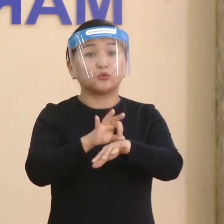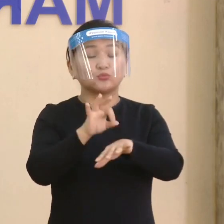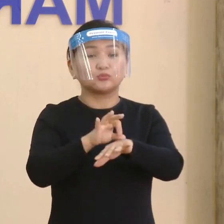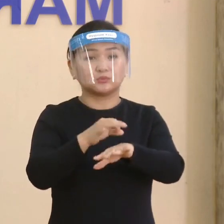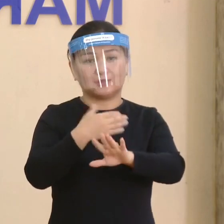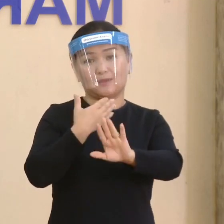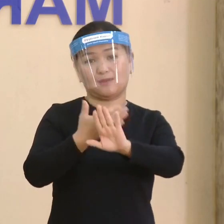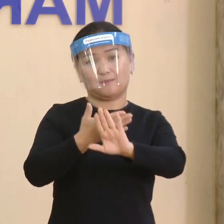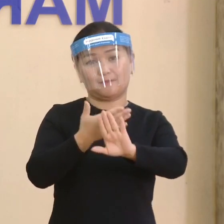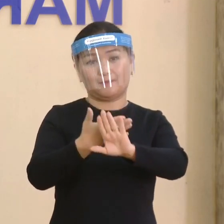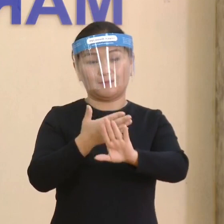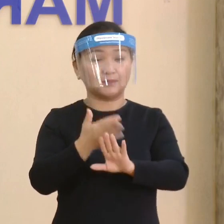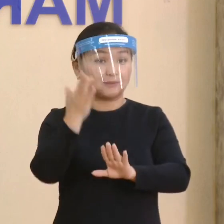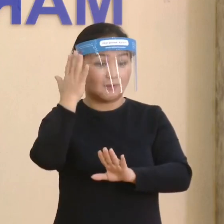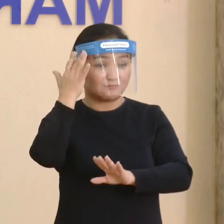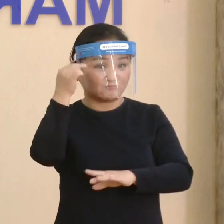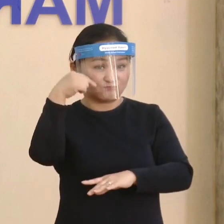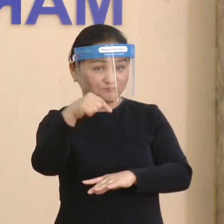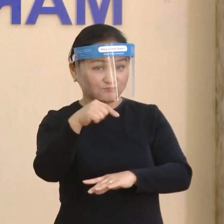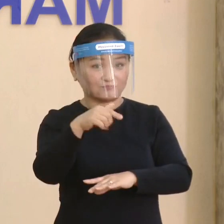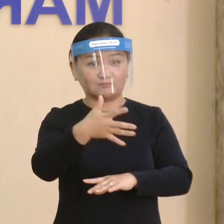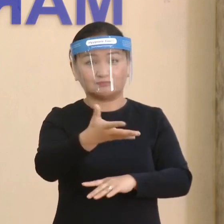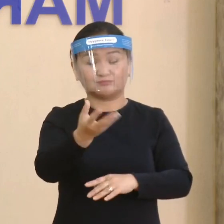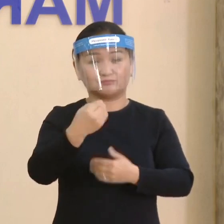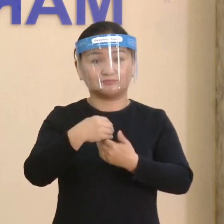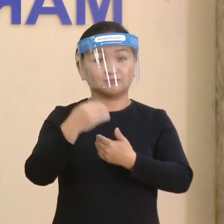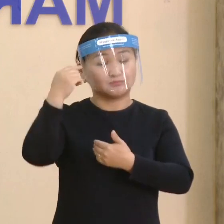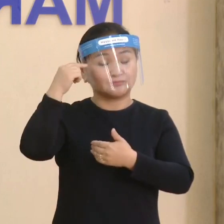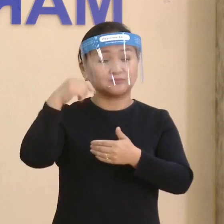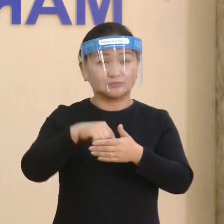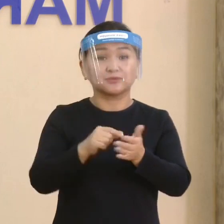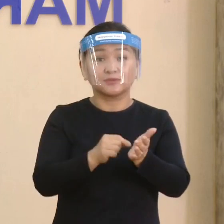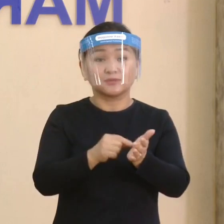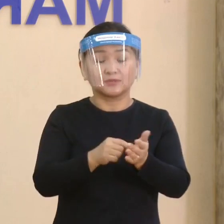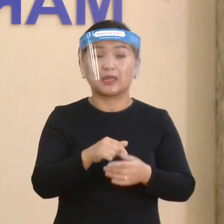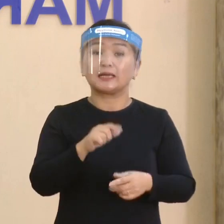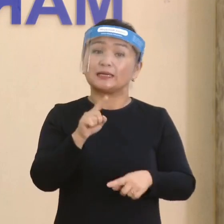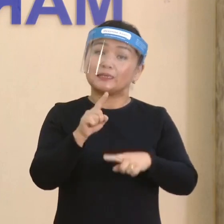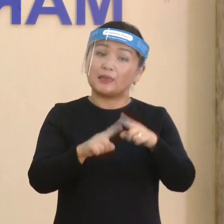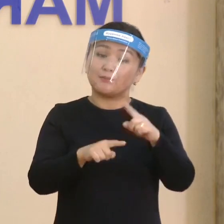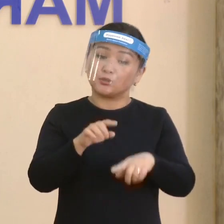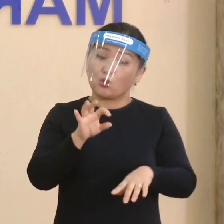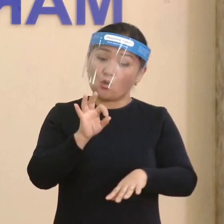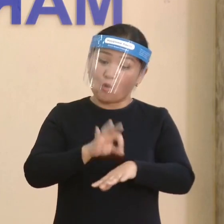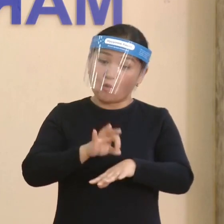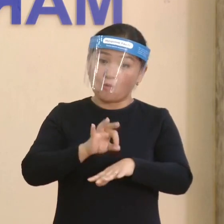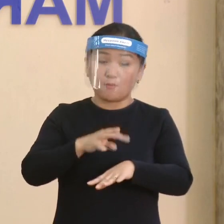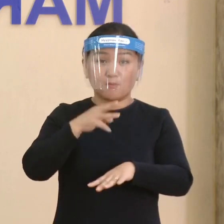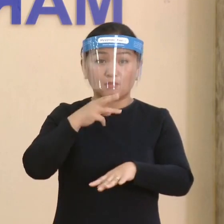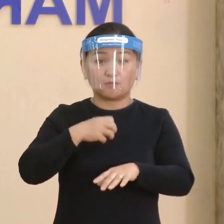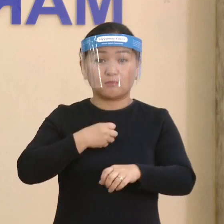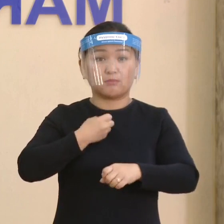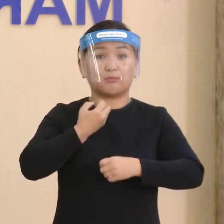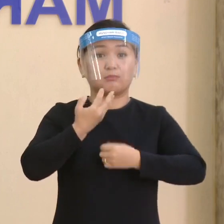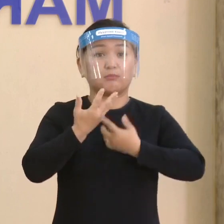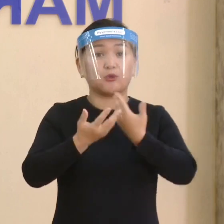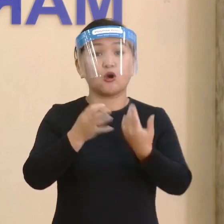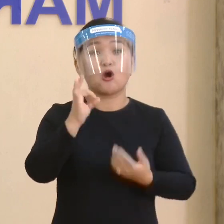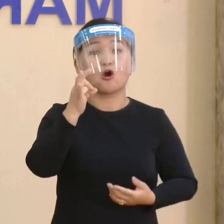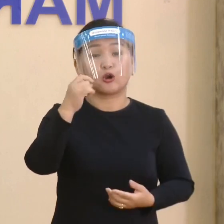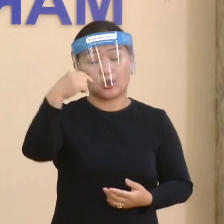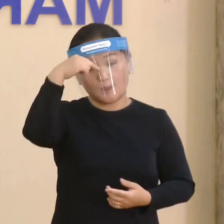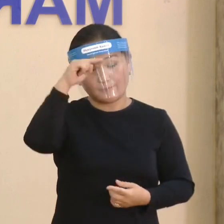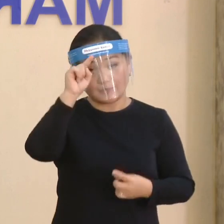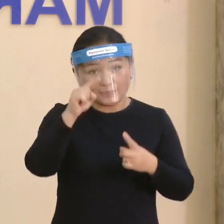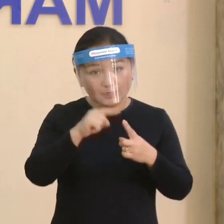сэргийлж байгаа учраас энэ тал дээр л онцгой анхаараарай. Тэгээд ямар нэгэн өвчний шинж тэмдэг илрүүл юуны төрөнд өрх сумынхаа